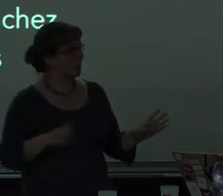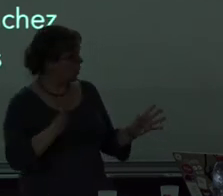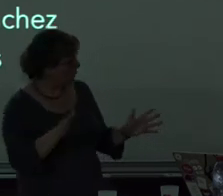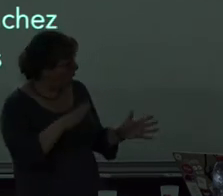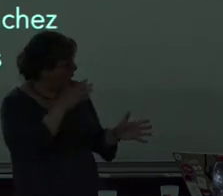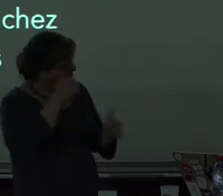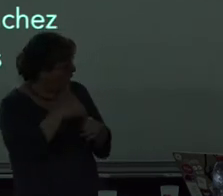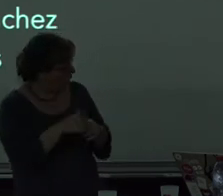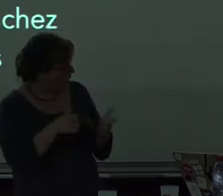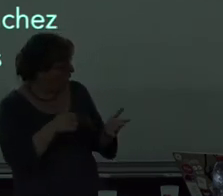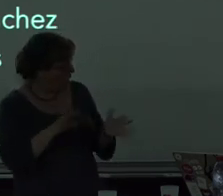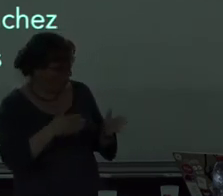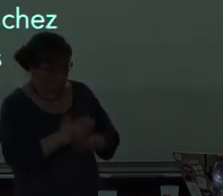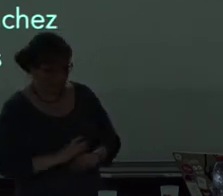cours